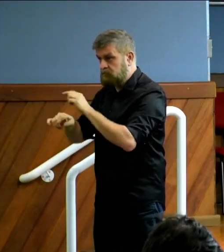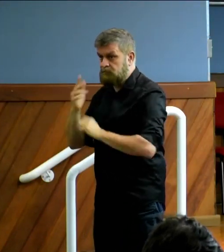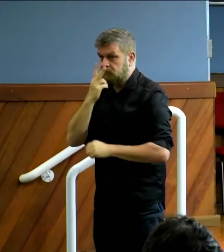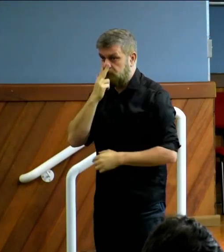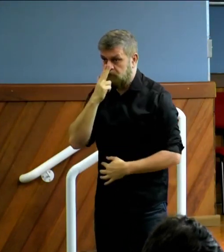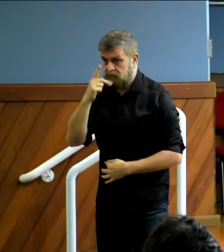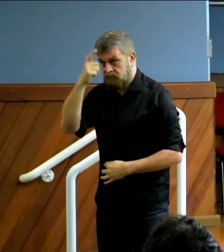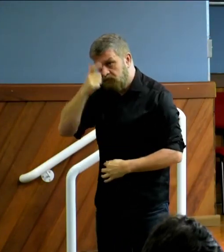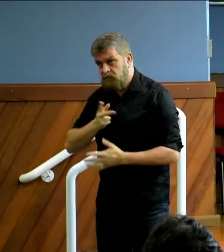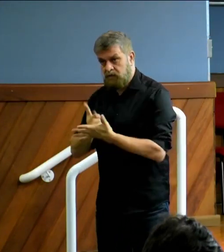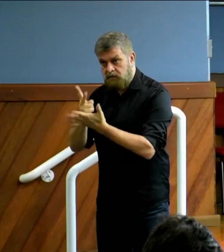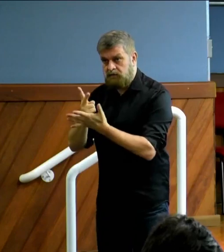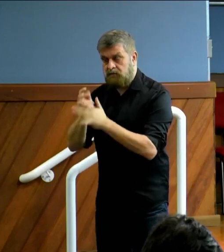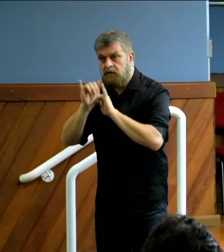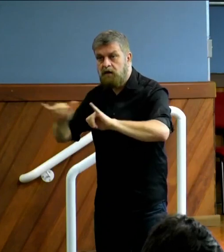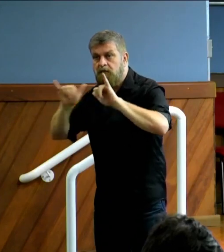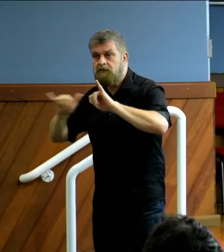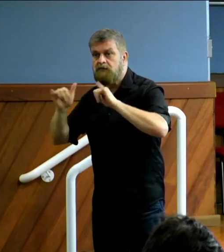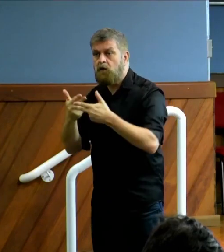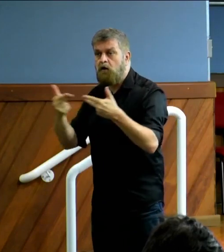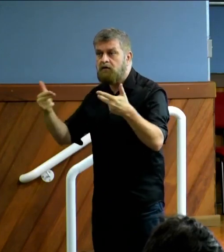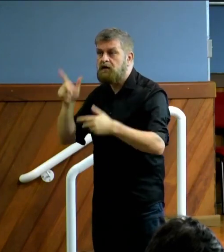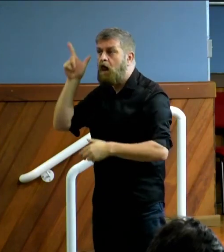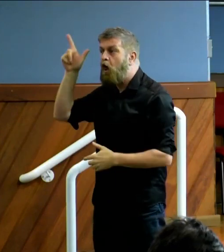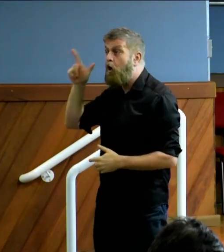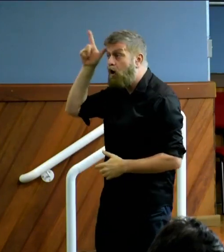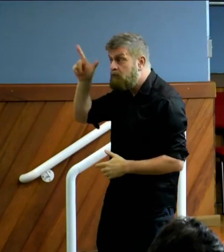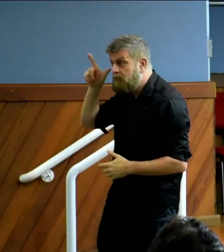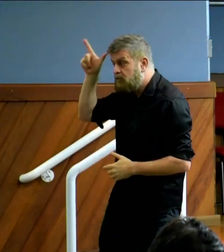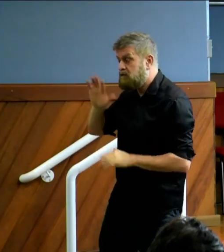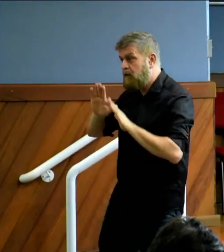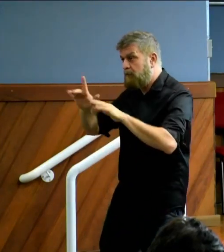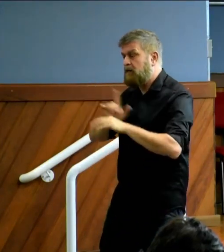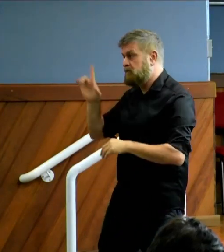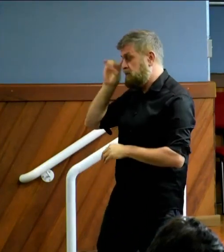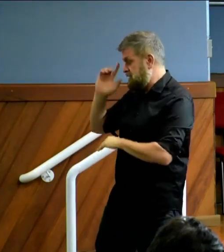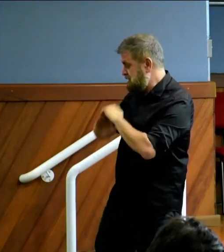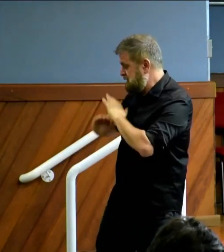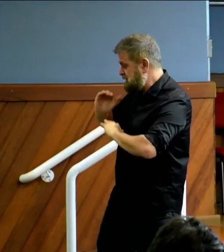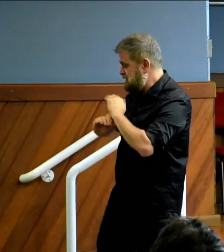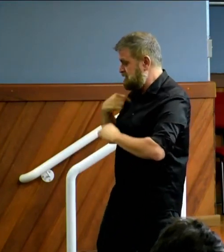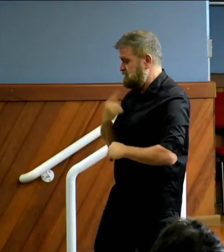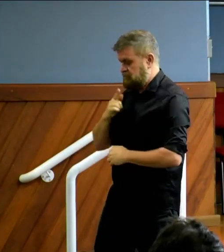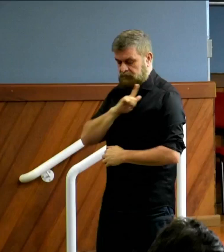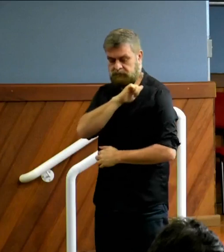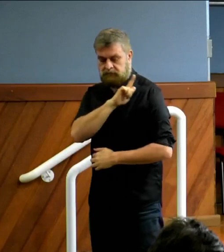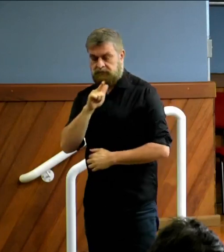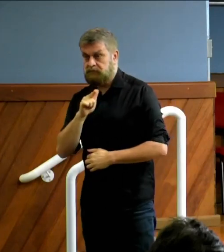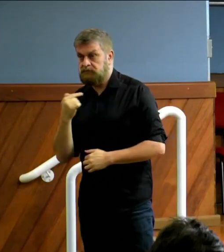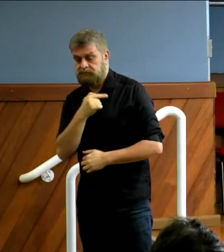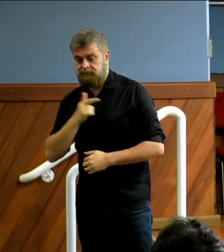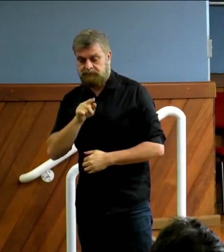estou sempre falando coisas muito óbvias, mas no dia a dia, né, às vezes os nossos gestores não têm muito conta,